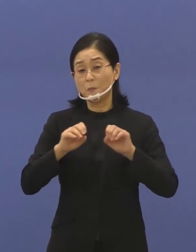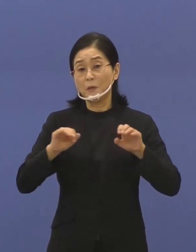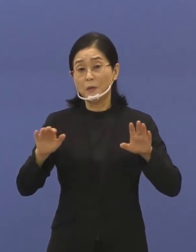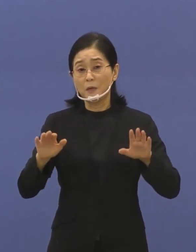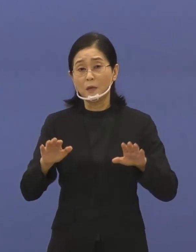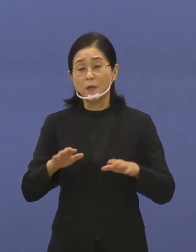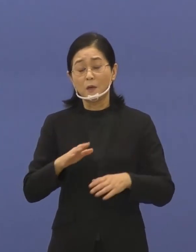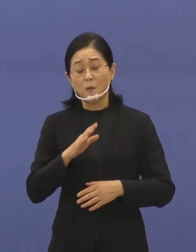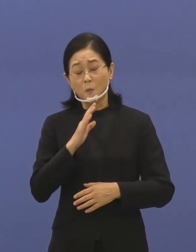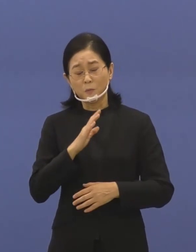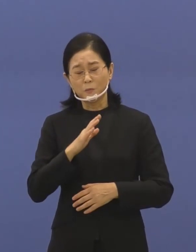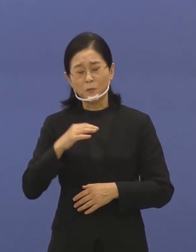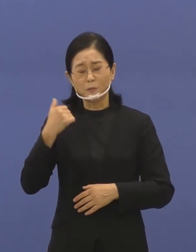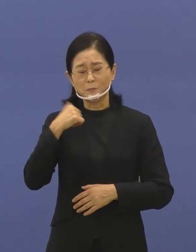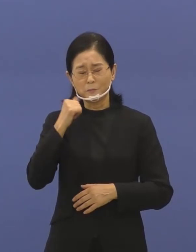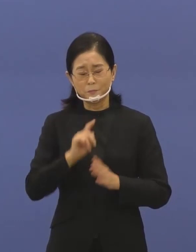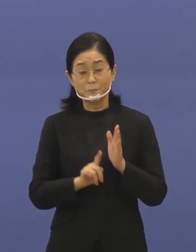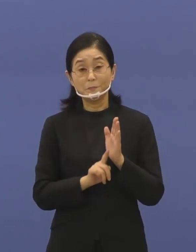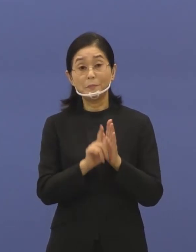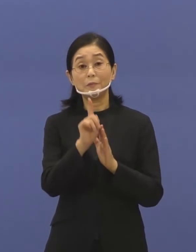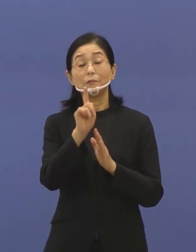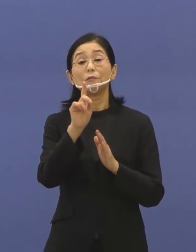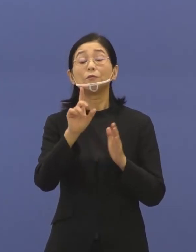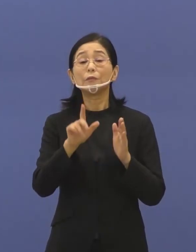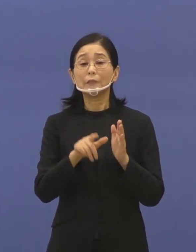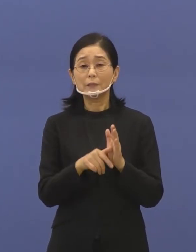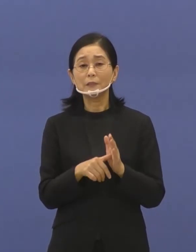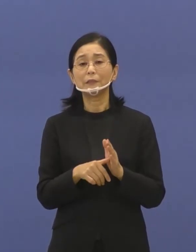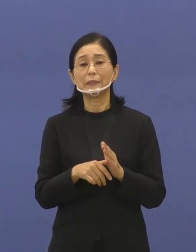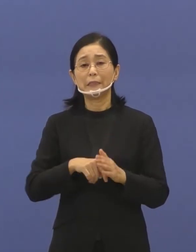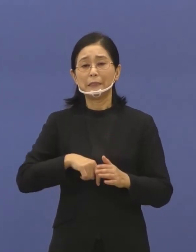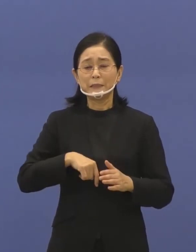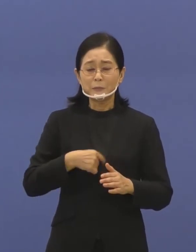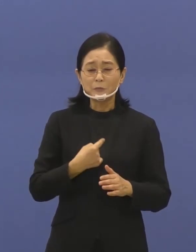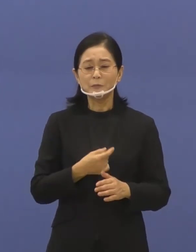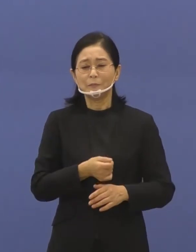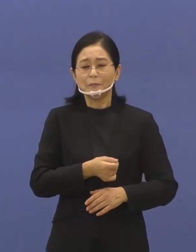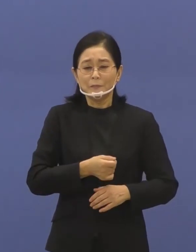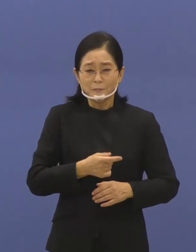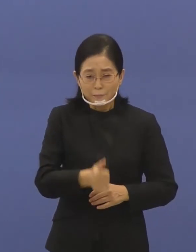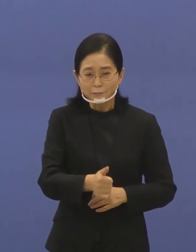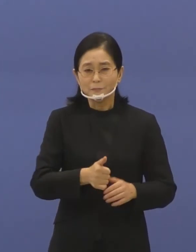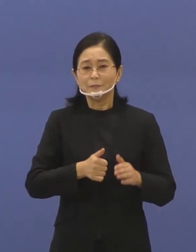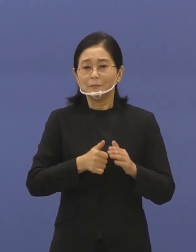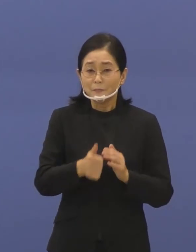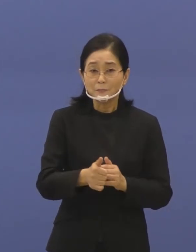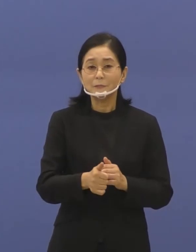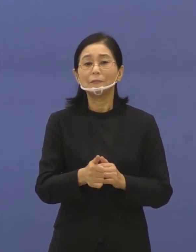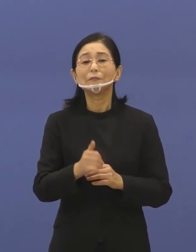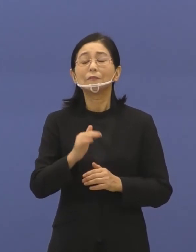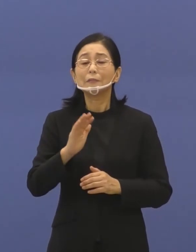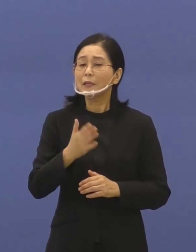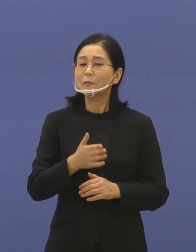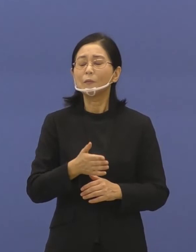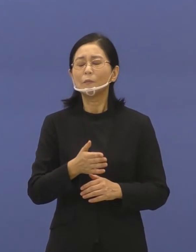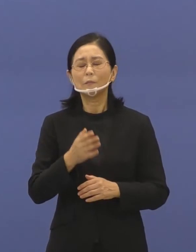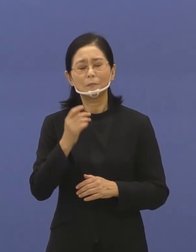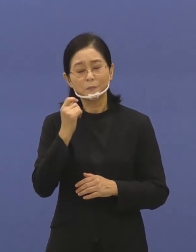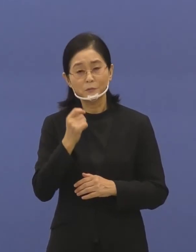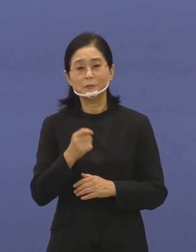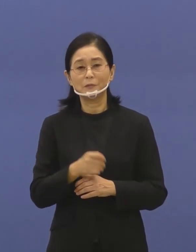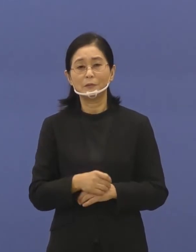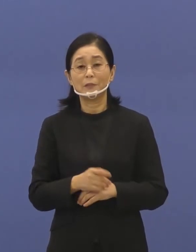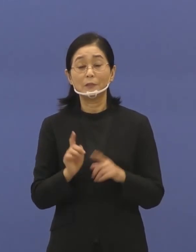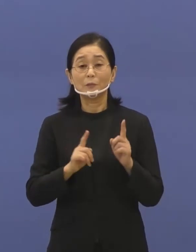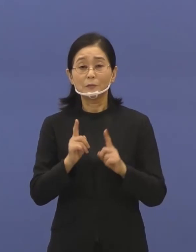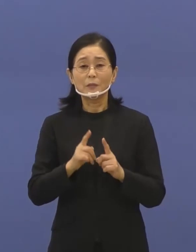当に暑い中で最後の最後までこう外に出ようとして出られなかった、暑さを避けるためのも